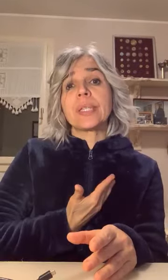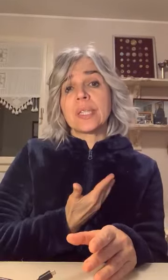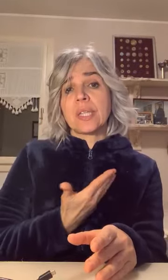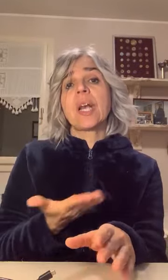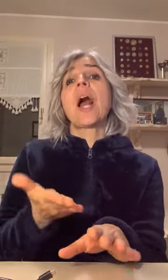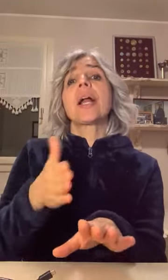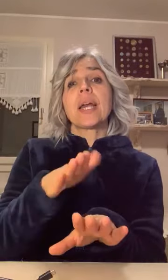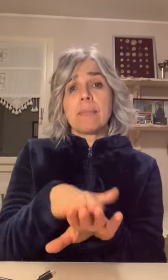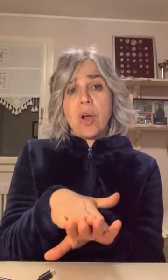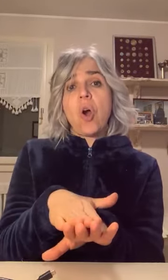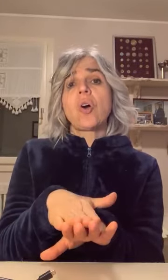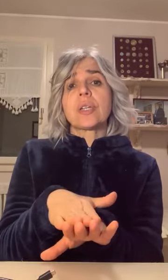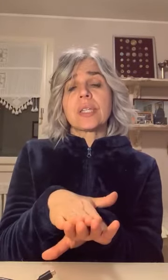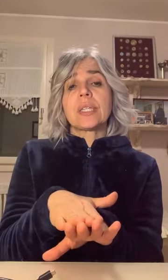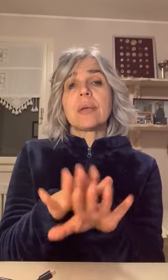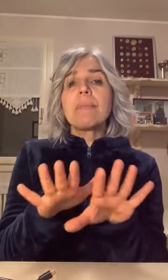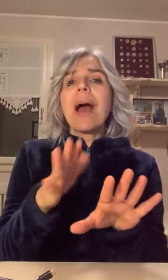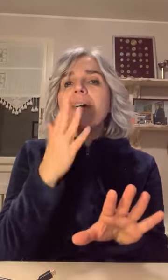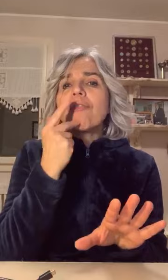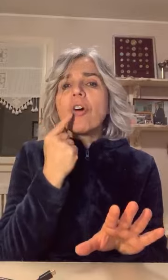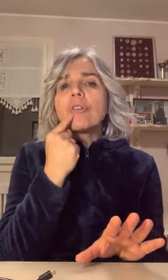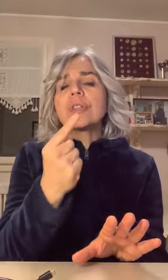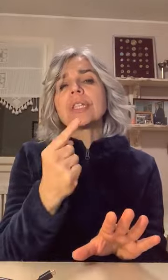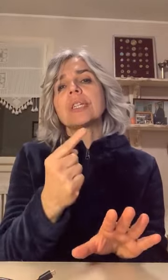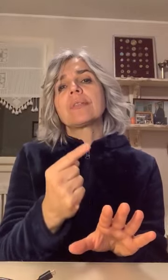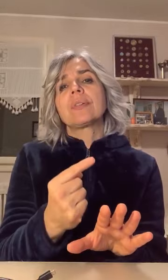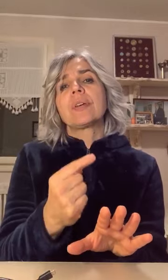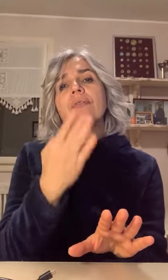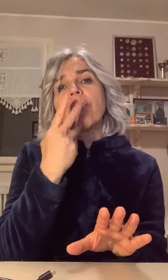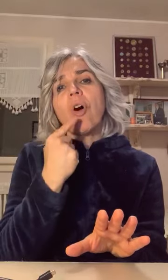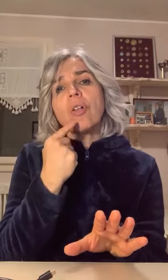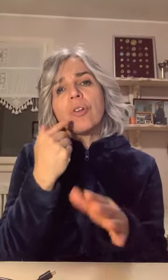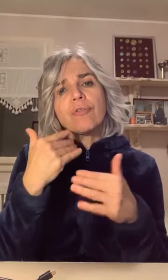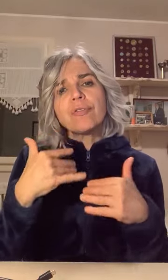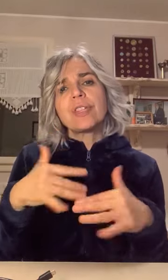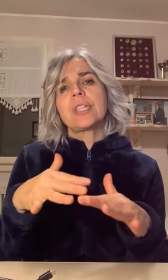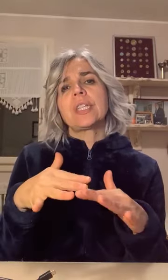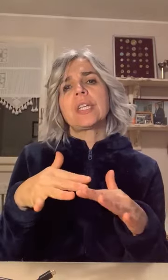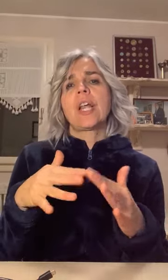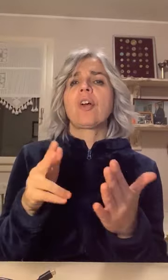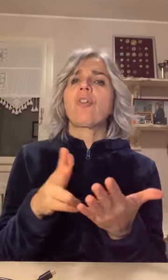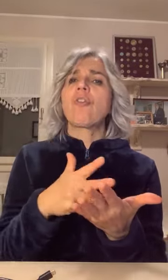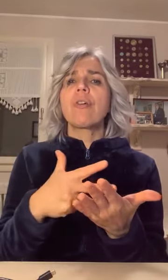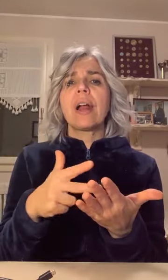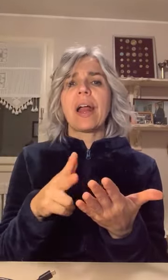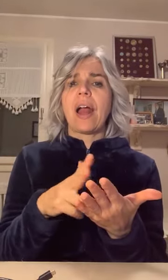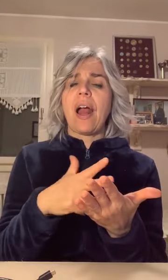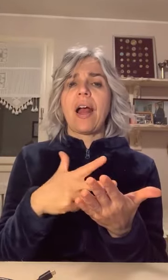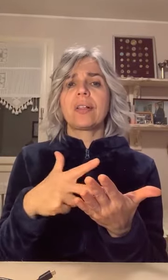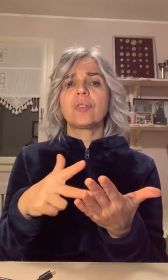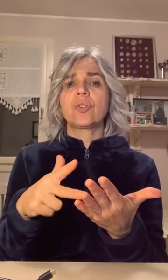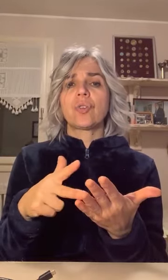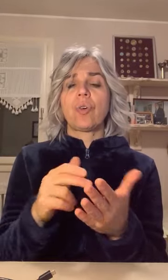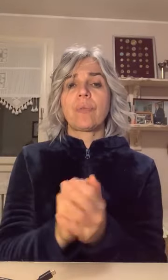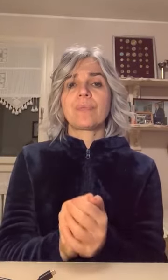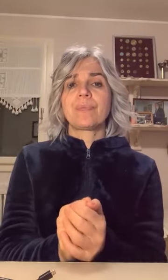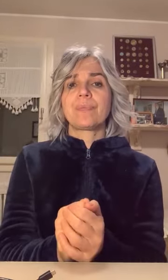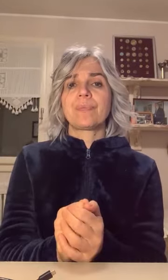questa mattina. E vogliamo finire proprio con questo cantico, e chiederei a Katia e chiederei anche a Deborah, che ci